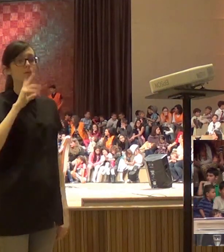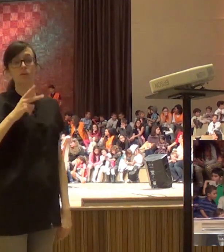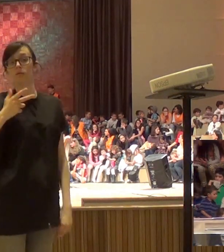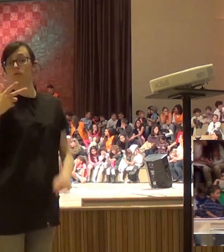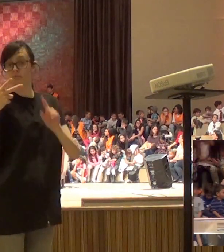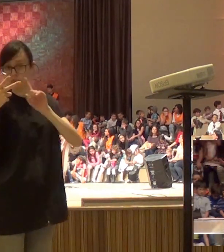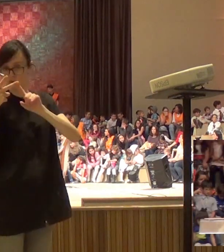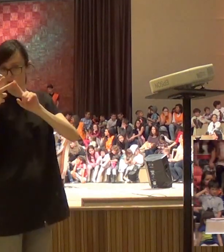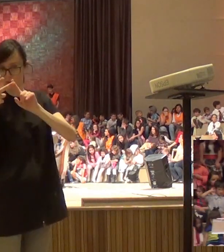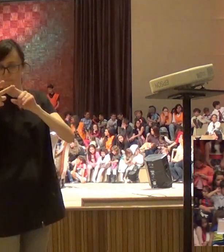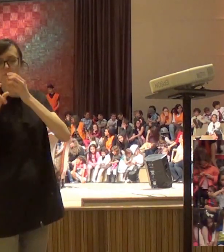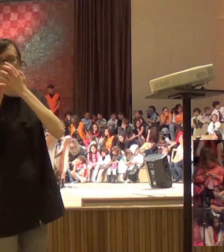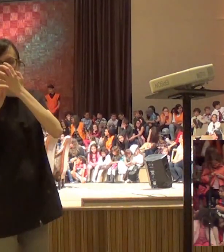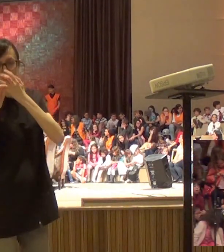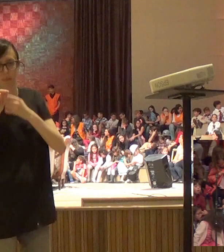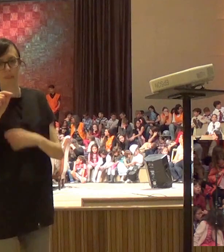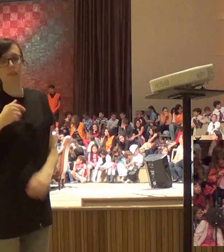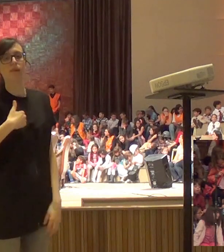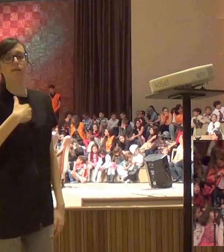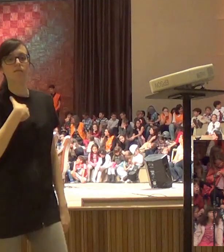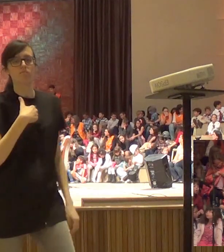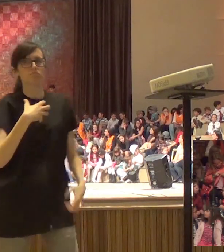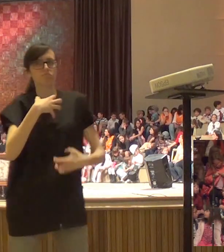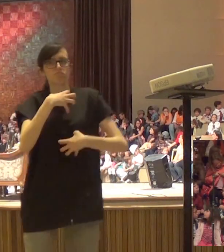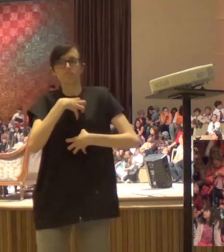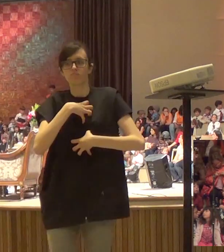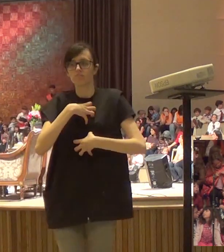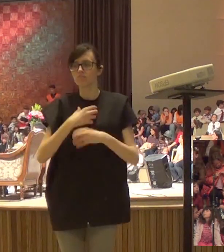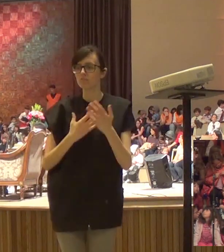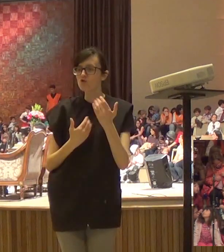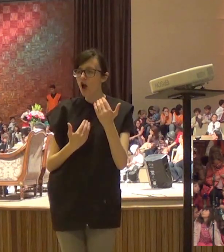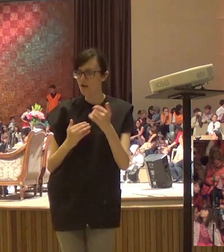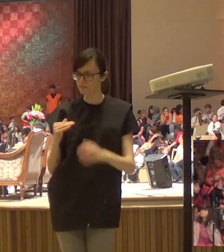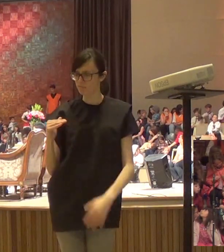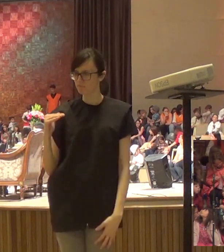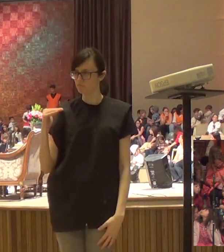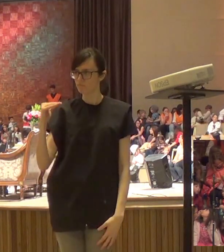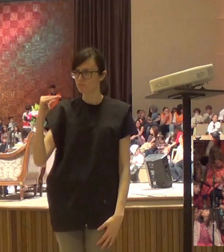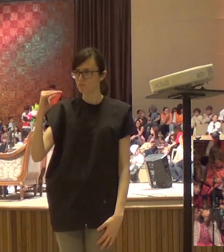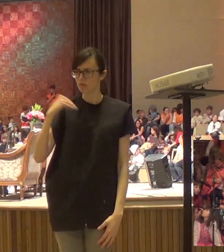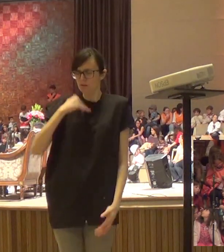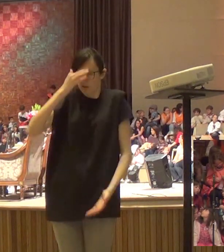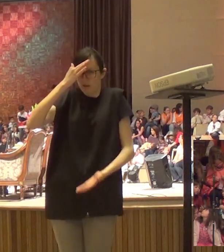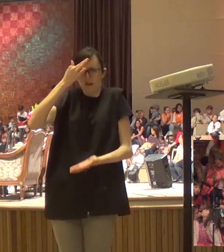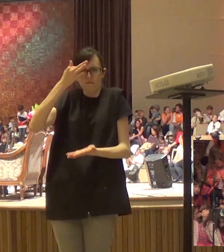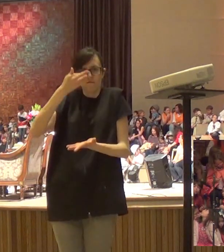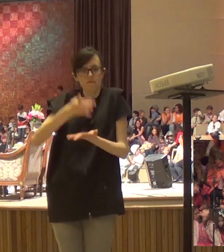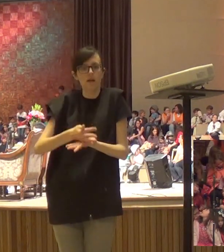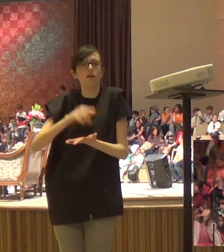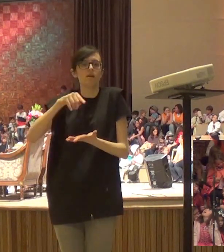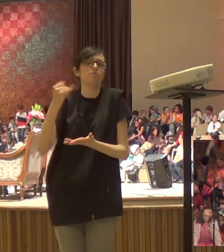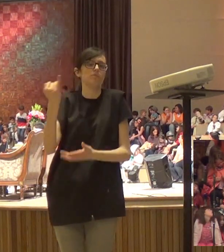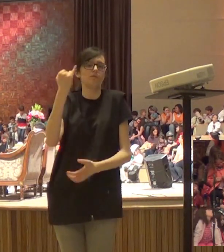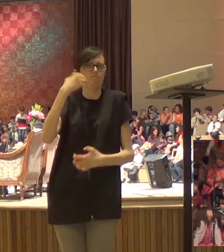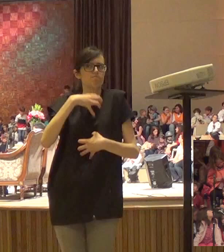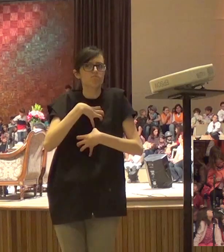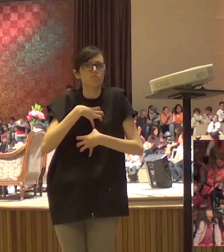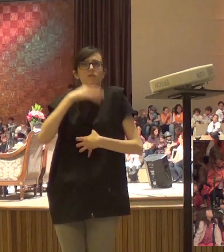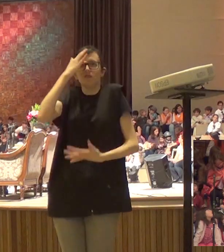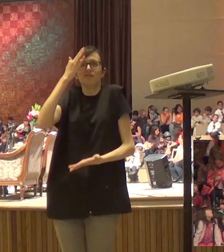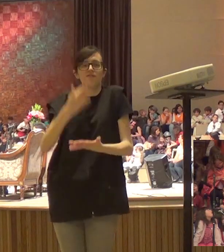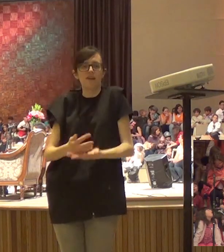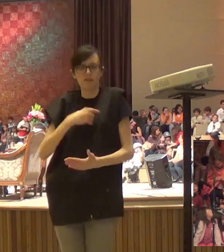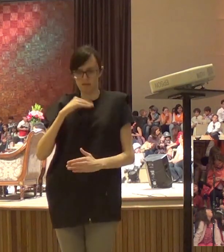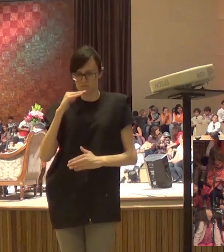pesquisa é eles terem vivenciado na sua adolescência, na sua infância uma fé significativa no seu dia a dia.